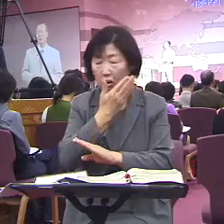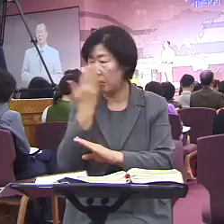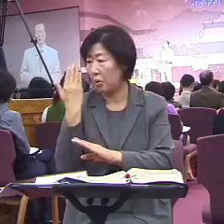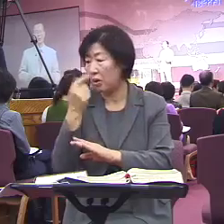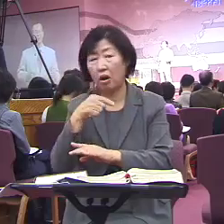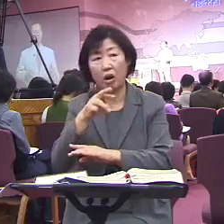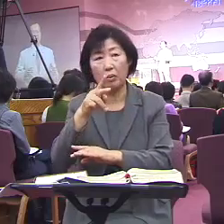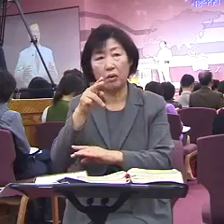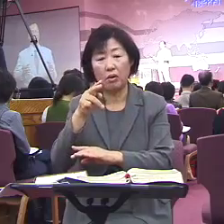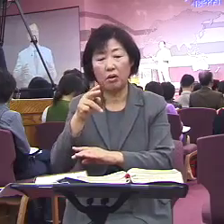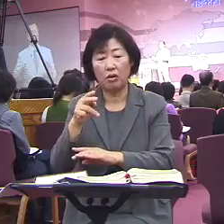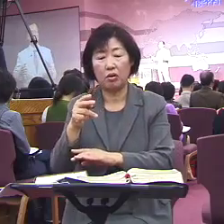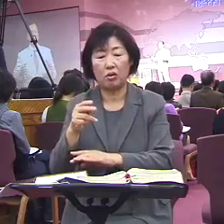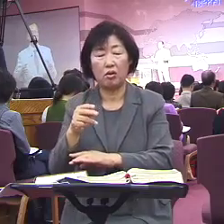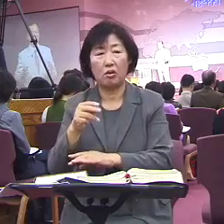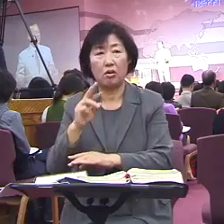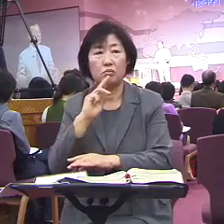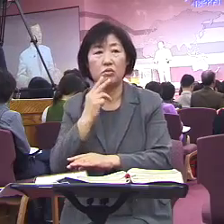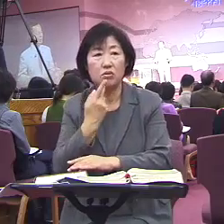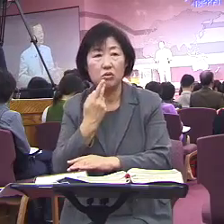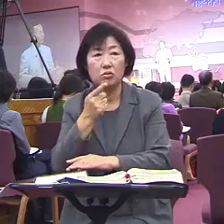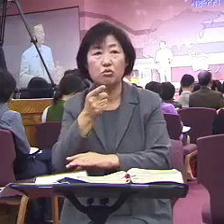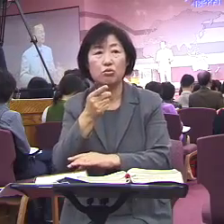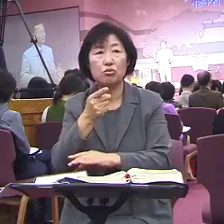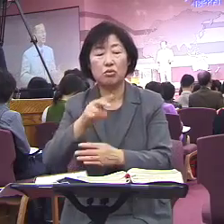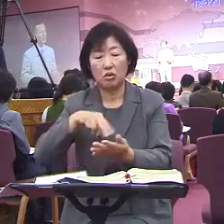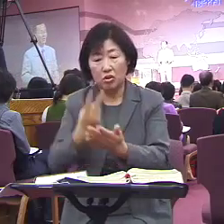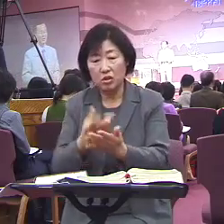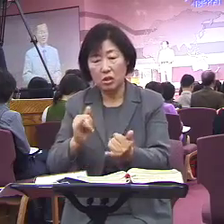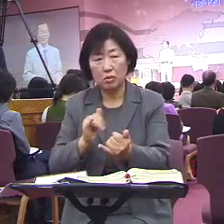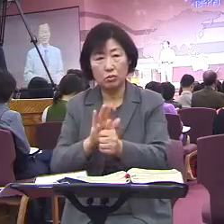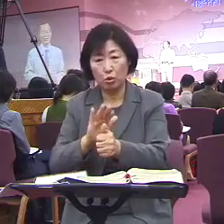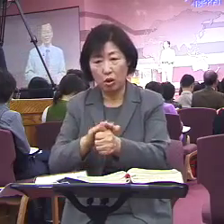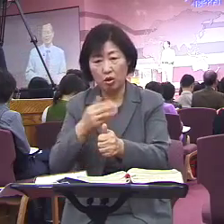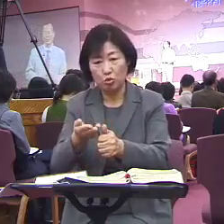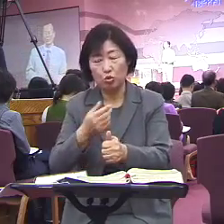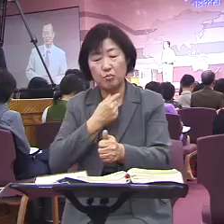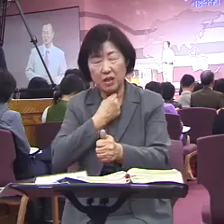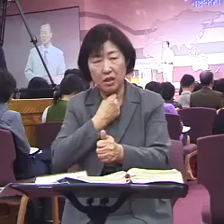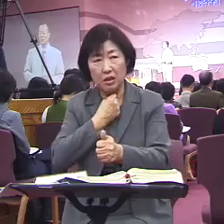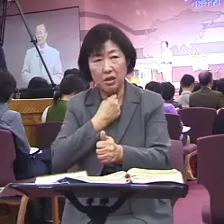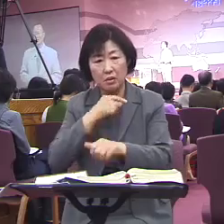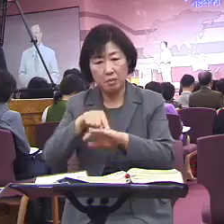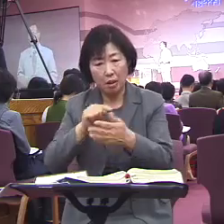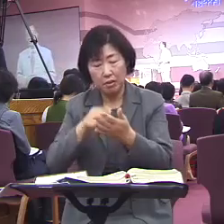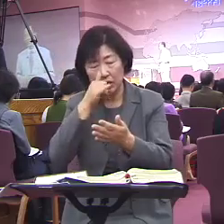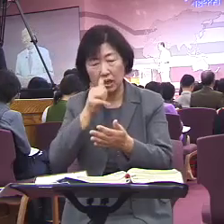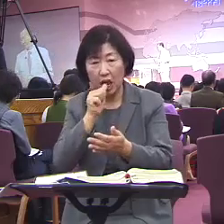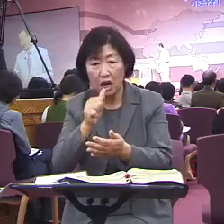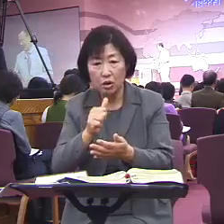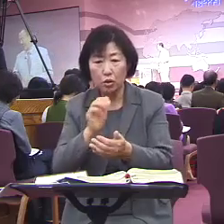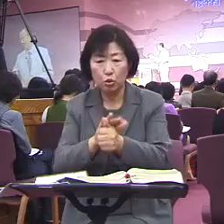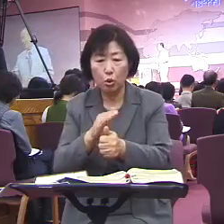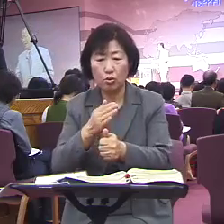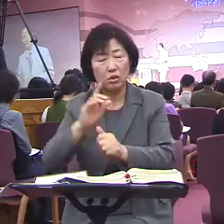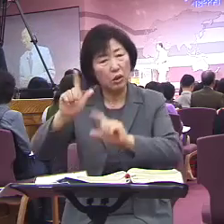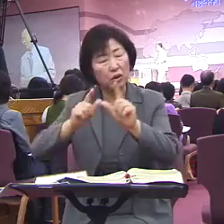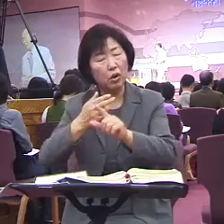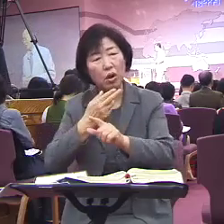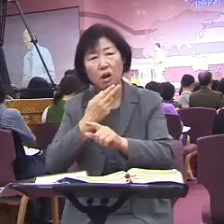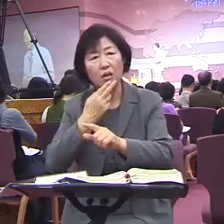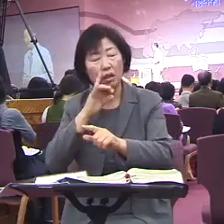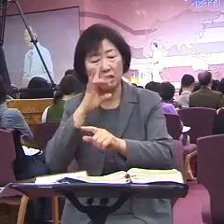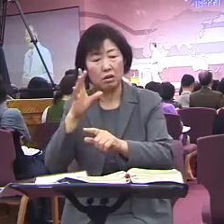그 두 사람도 물론 쓰러져 있는 사람을 돕고 싶었겠지만 결코 도울 수 있는 상황이 아니었기 때문에 그냥